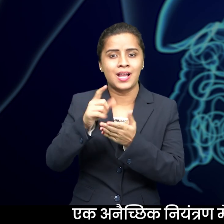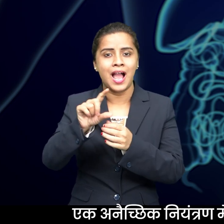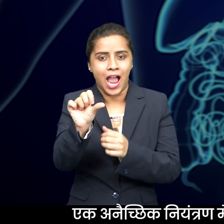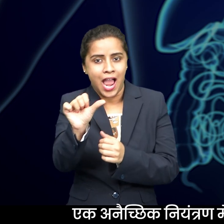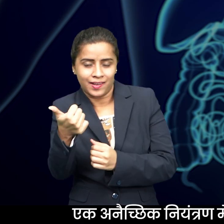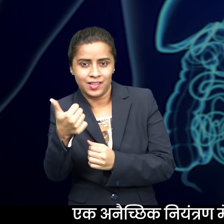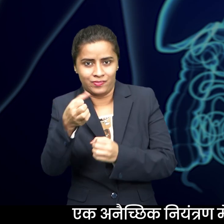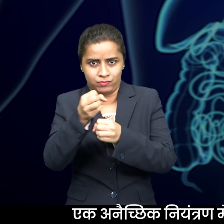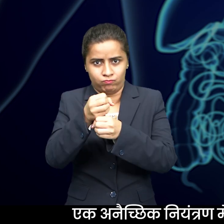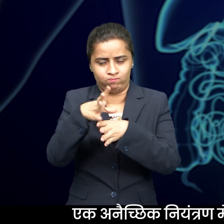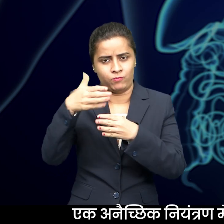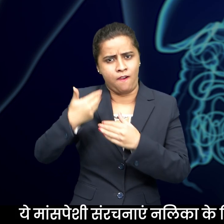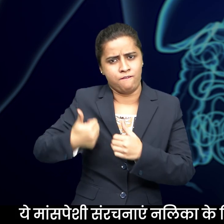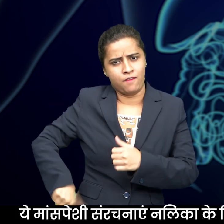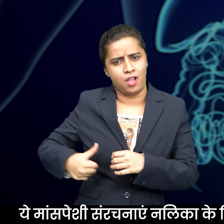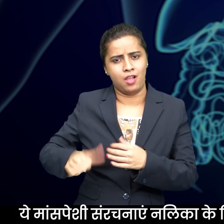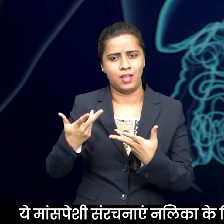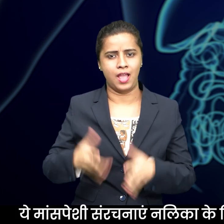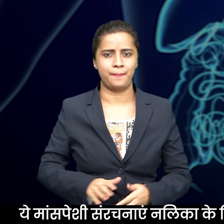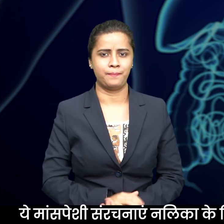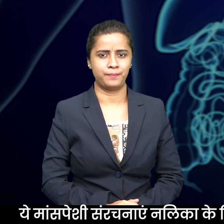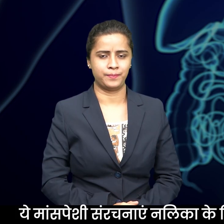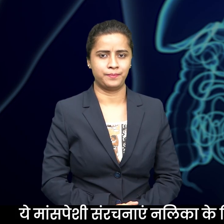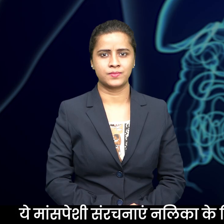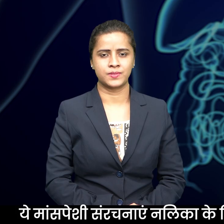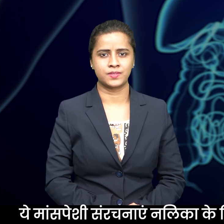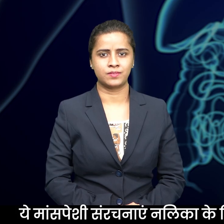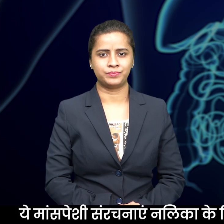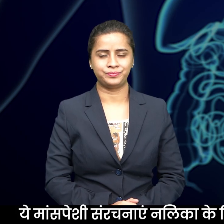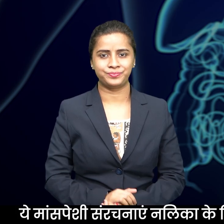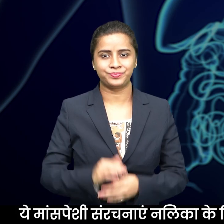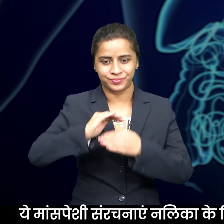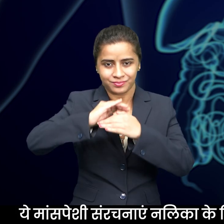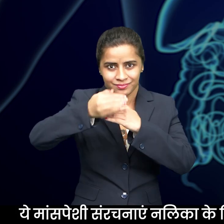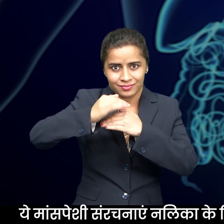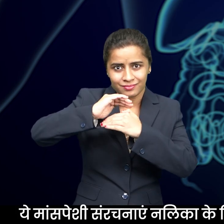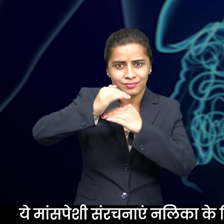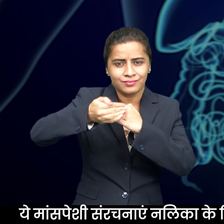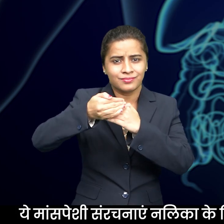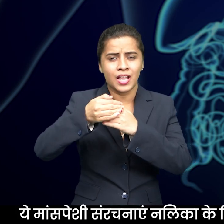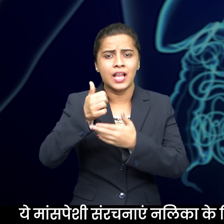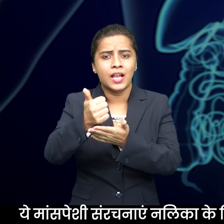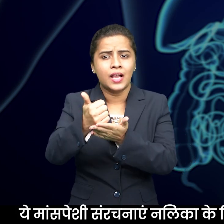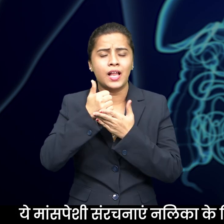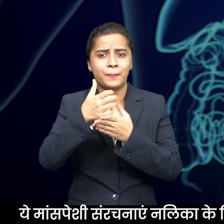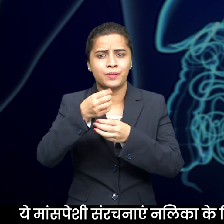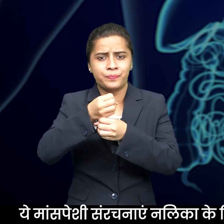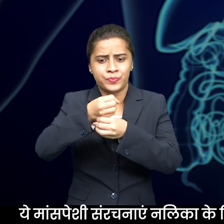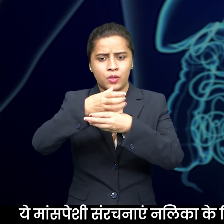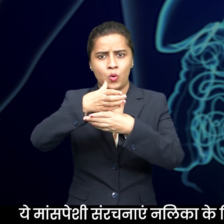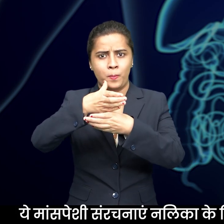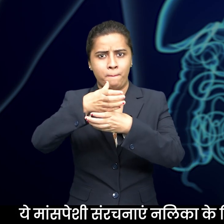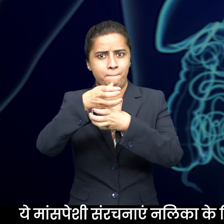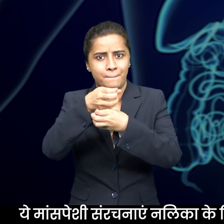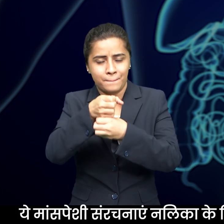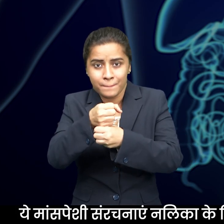स्वैच्छिक नियंत्रण में है। ये मांसपेशी संरचनाएं नालिका के छिद्र को खोलने